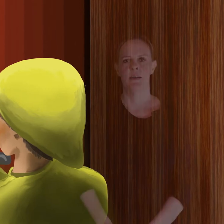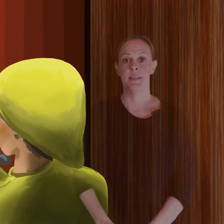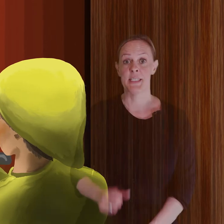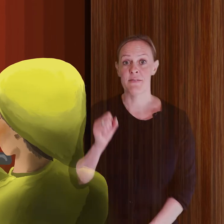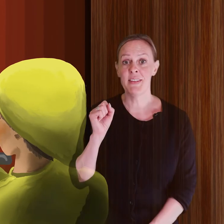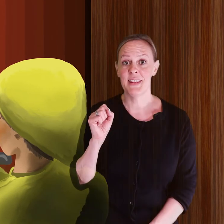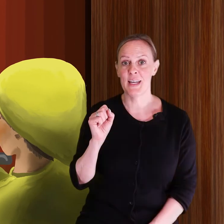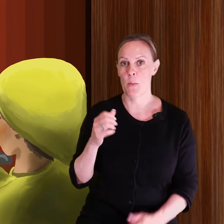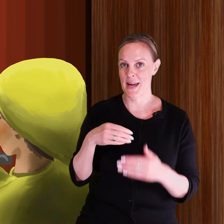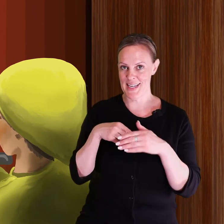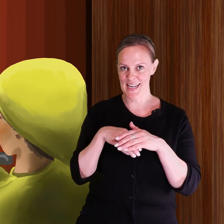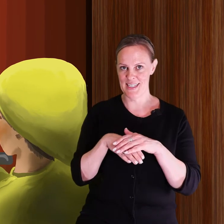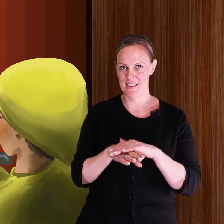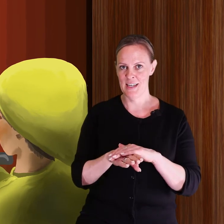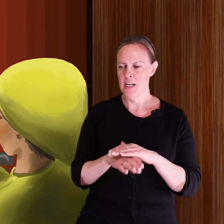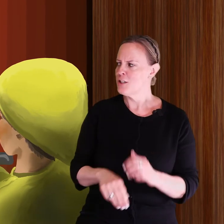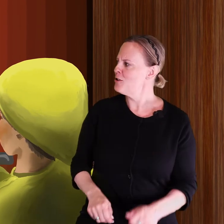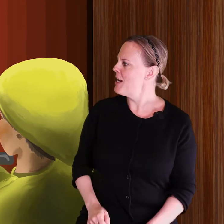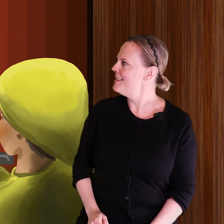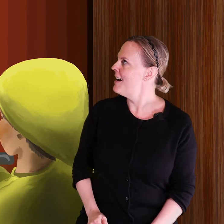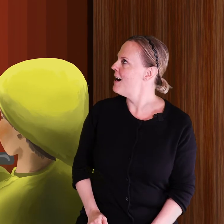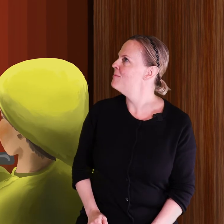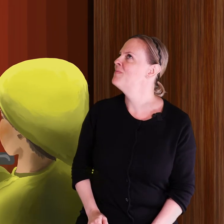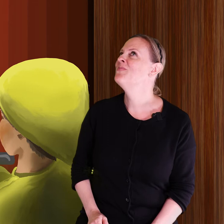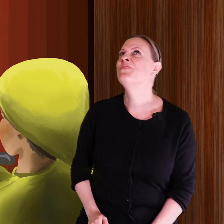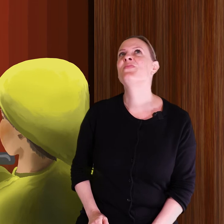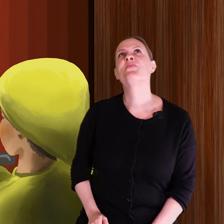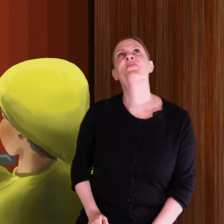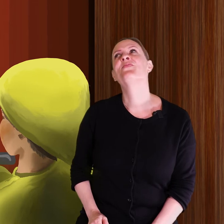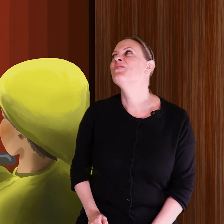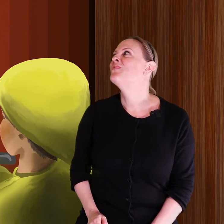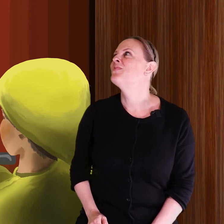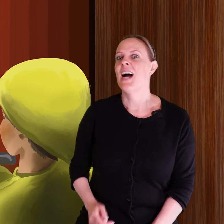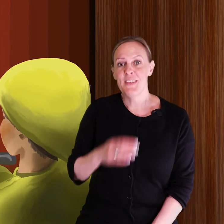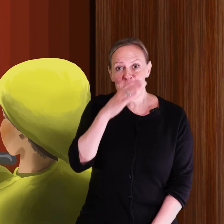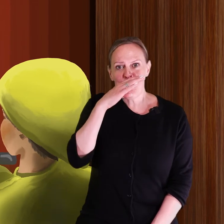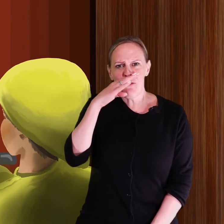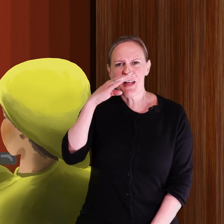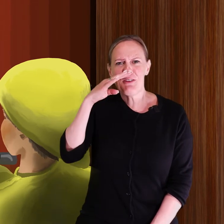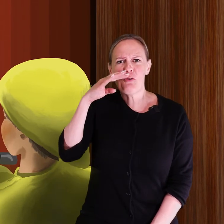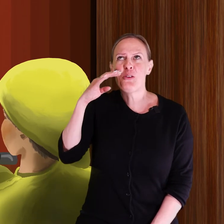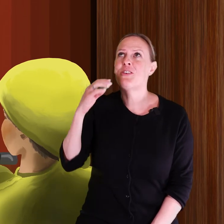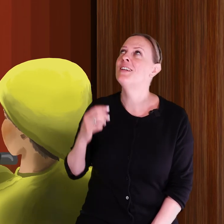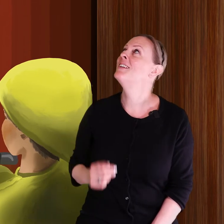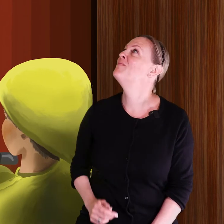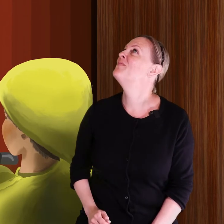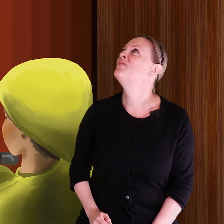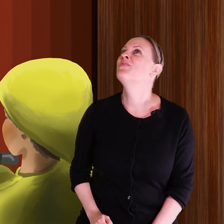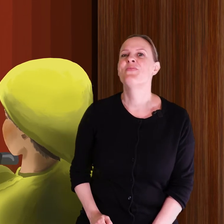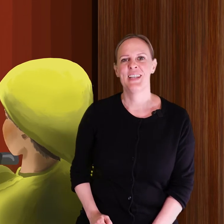När Svante kommer in så känner han att det doftar gott